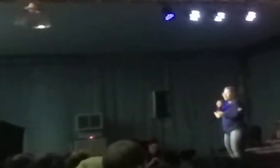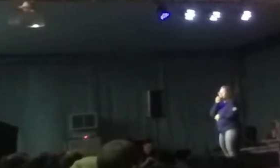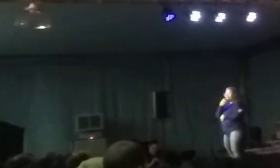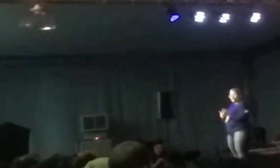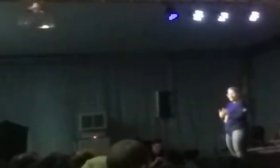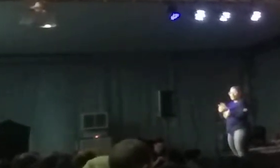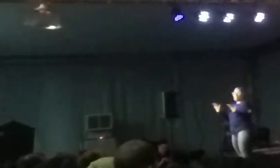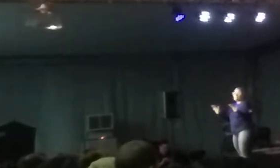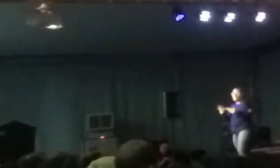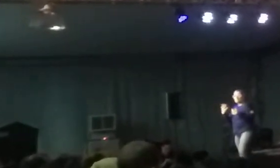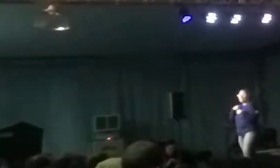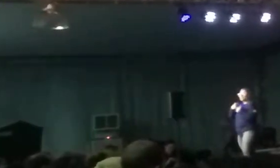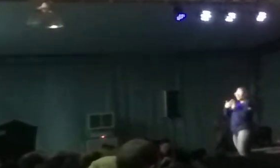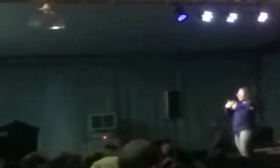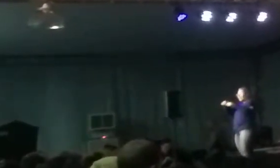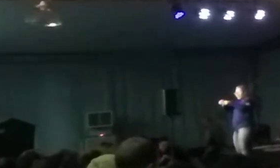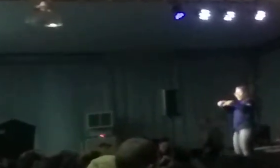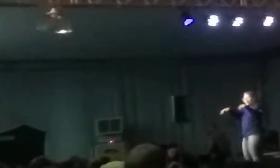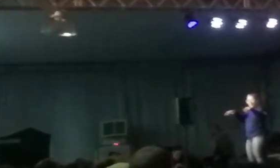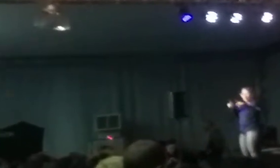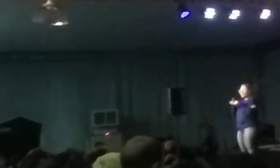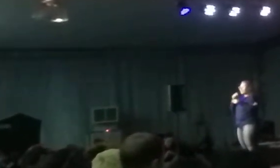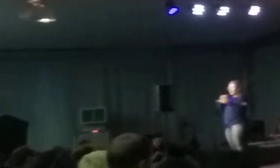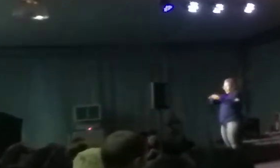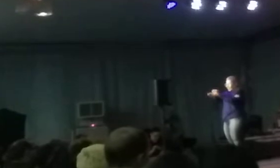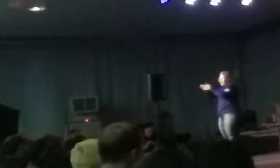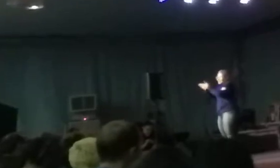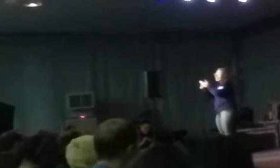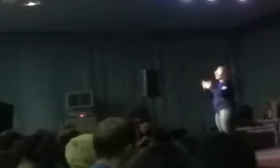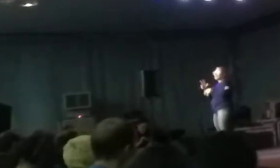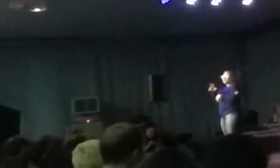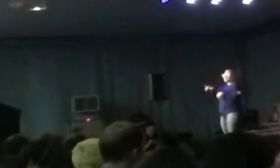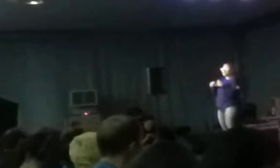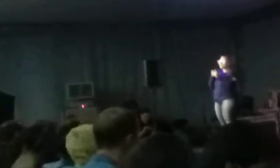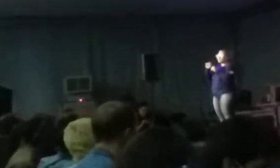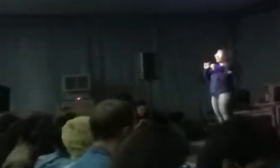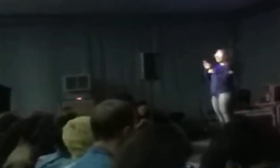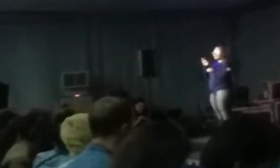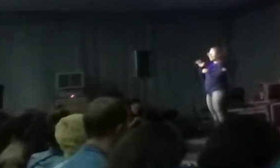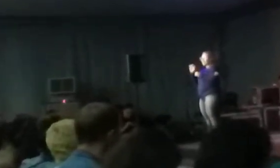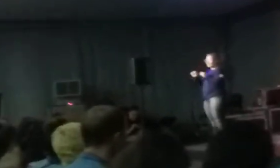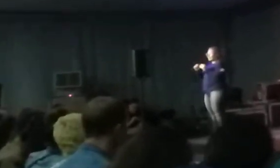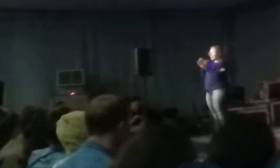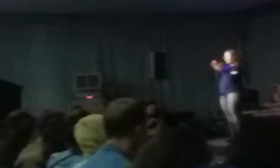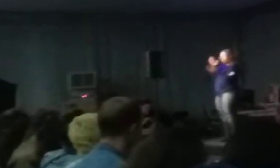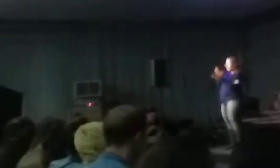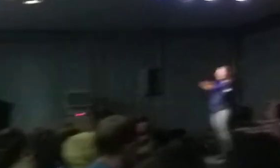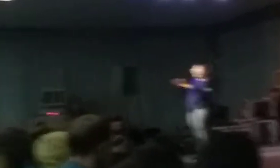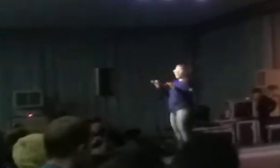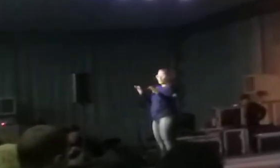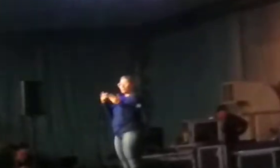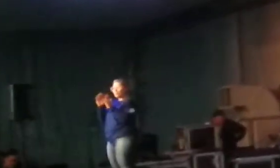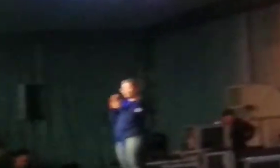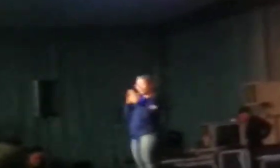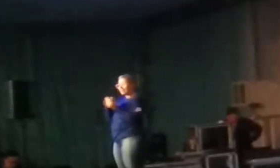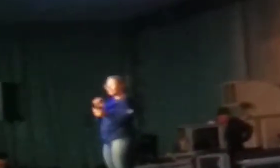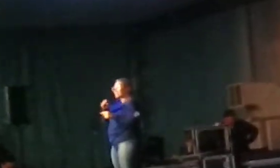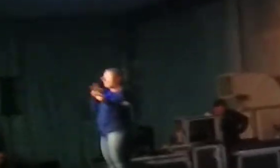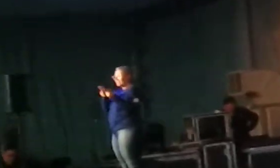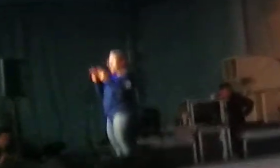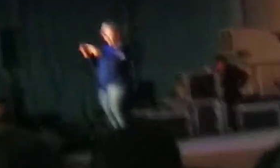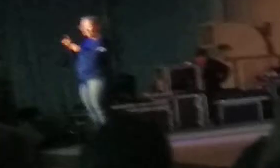É, bastante gente aqui para autógrafos e tudo mais. A Ilana tem publicado aqui, então, os livros Serial